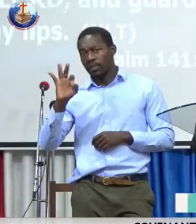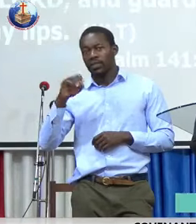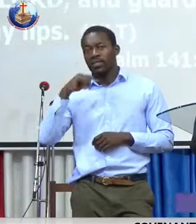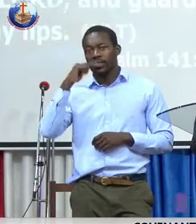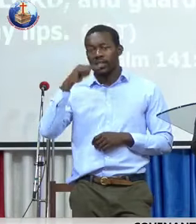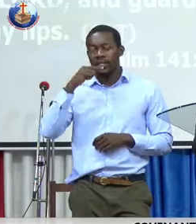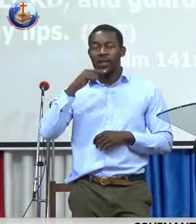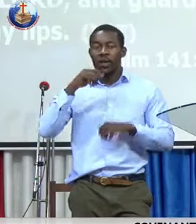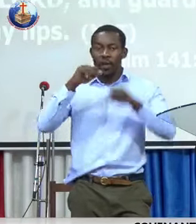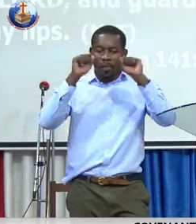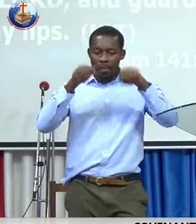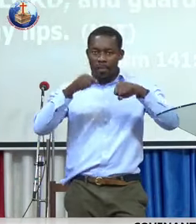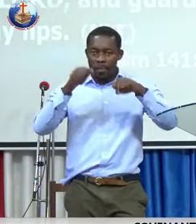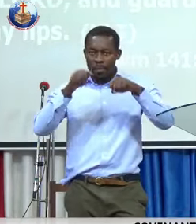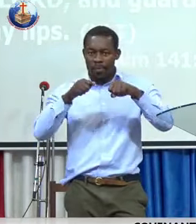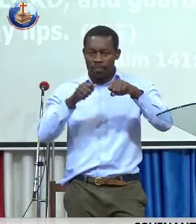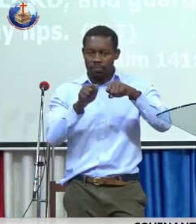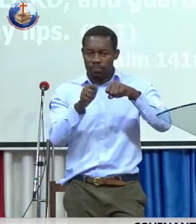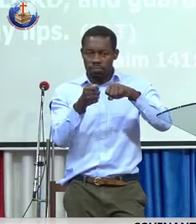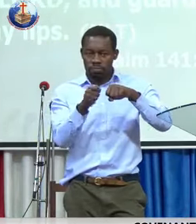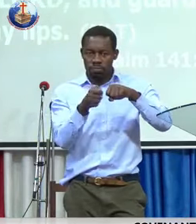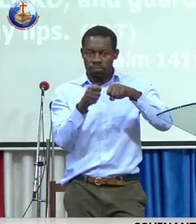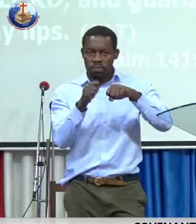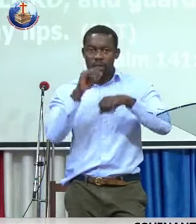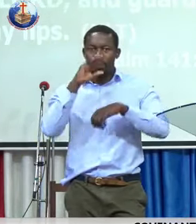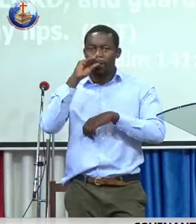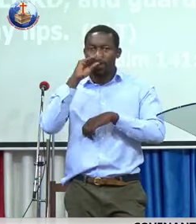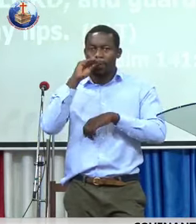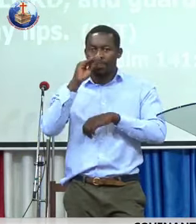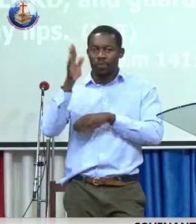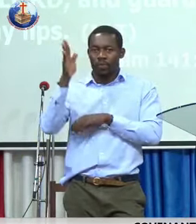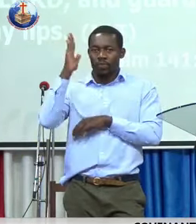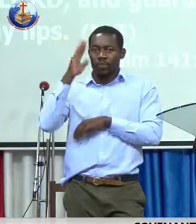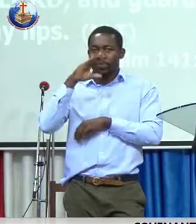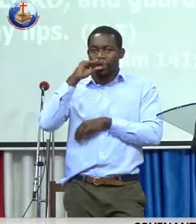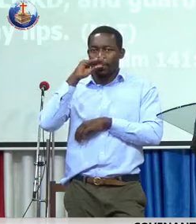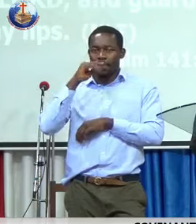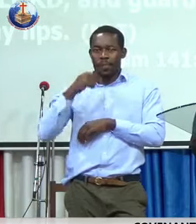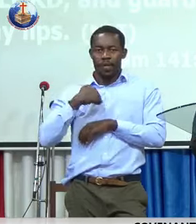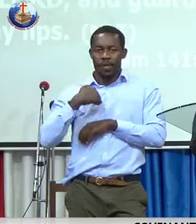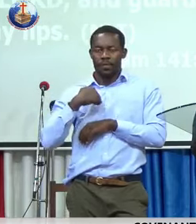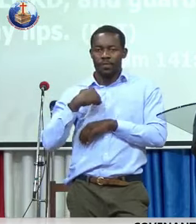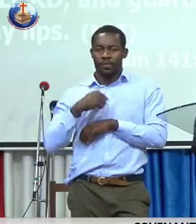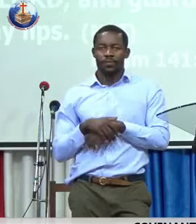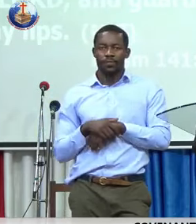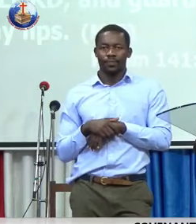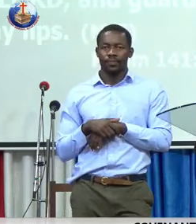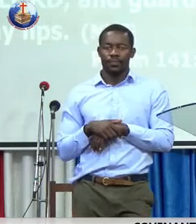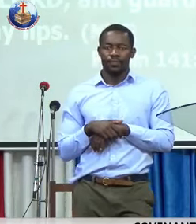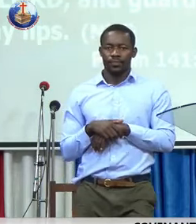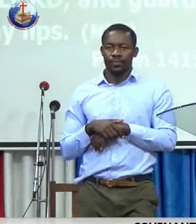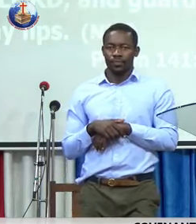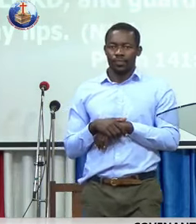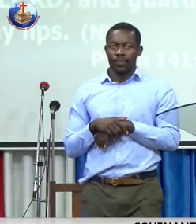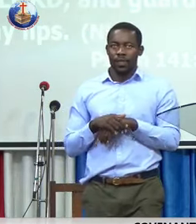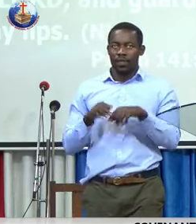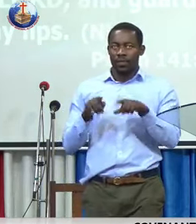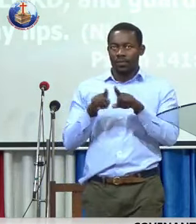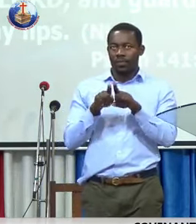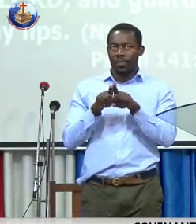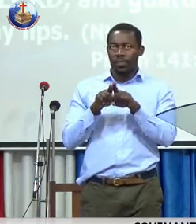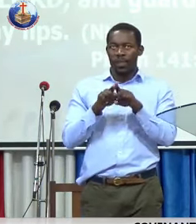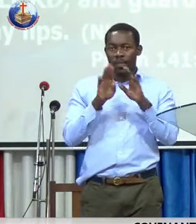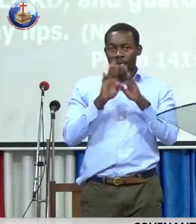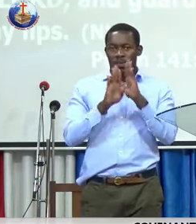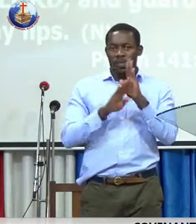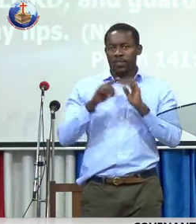Zaburi 141 mstari wa 3 unasema kwamba weka mlinzi kwa mlango wa kinywa changu. James 1:8 encourages us not to be